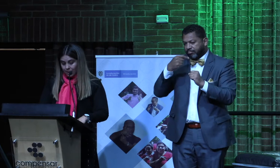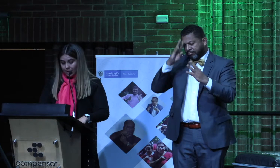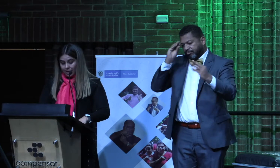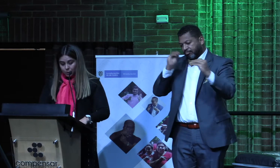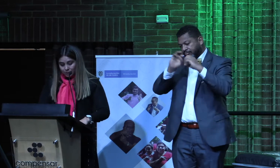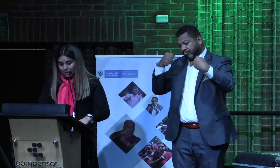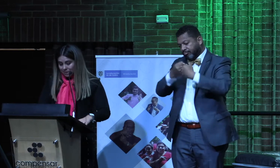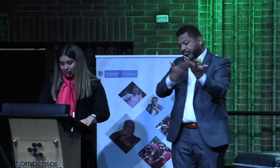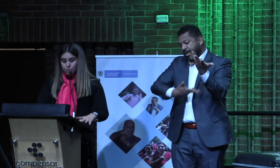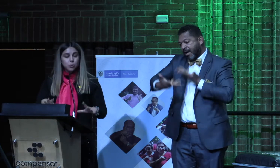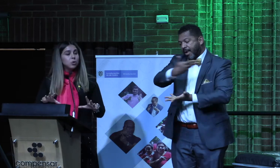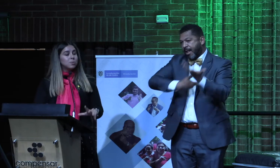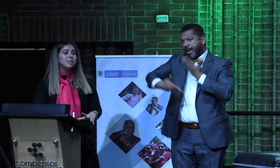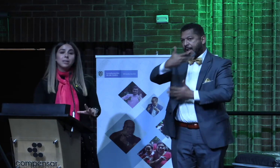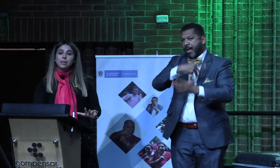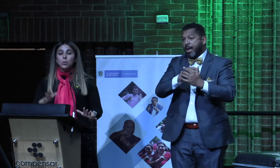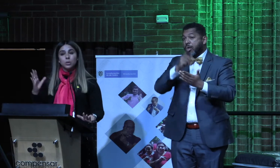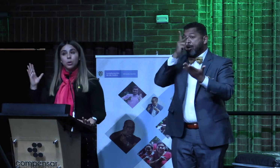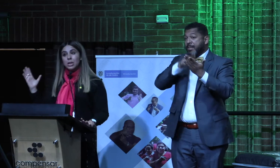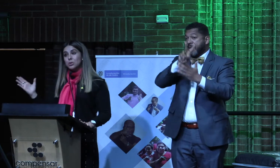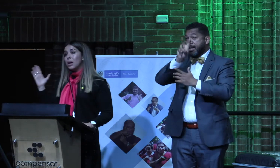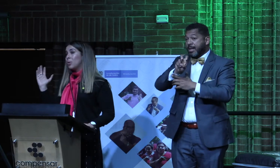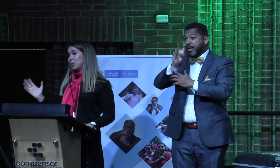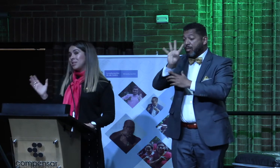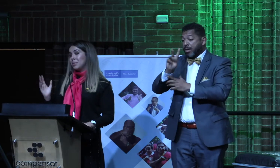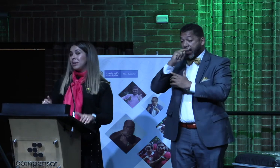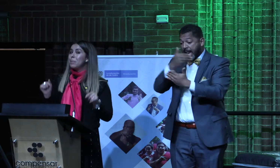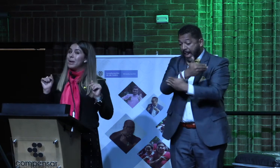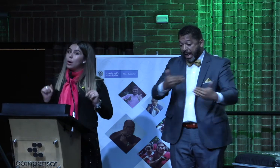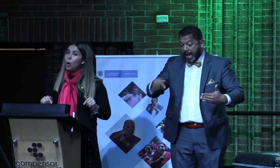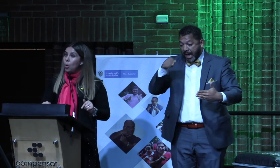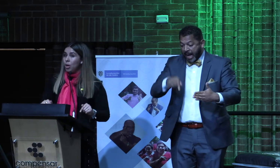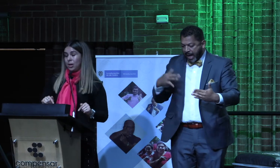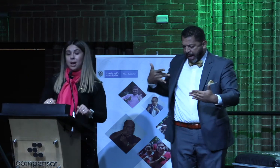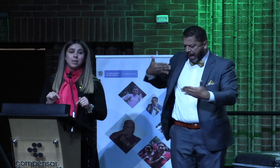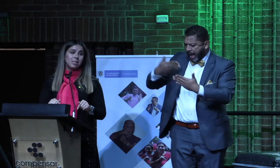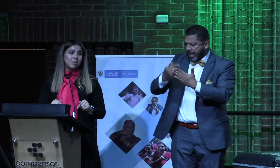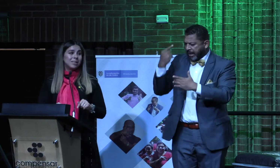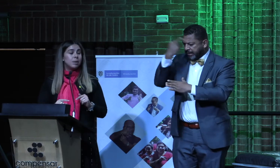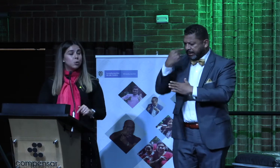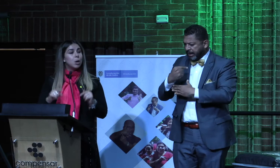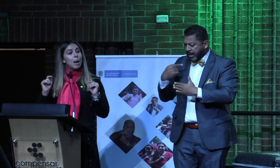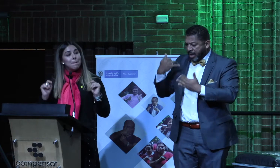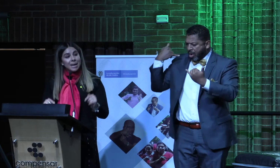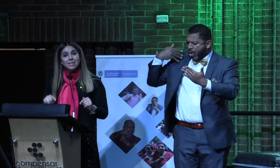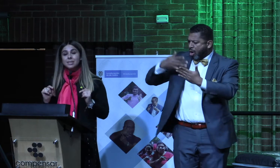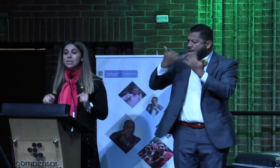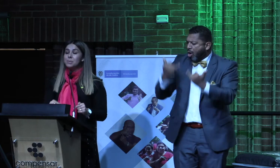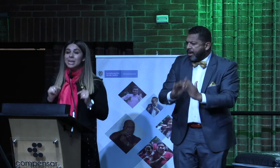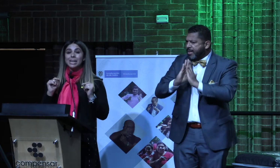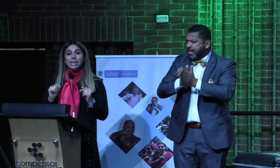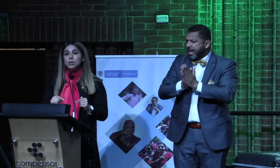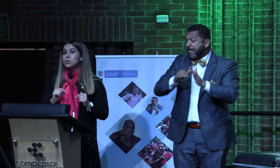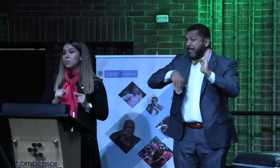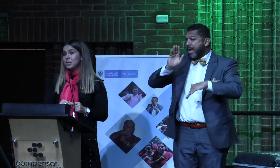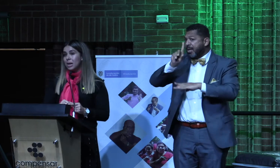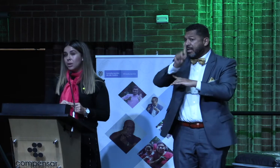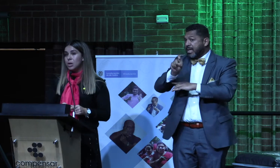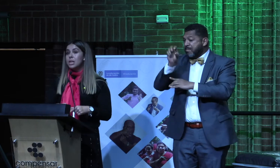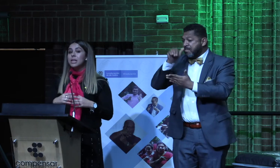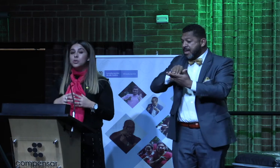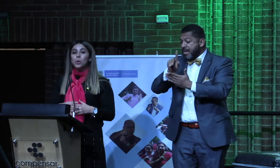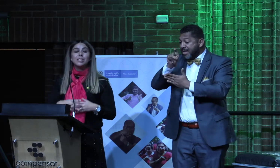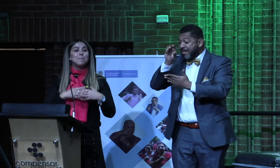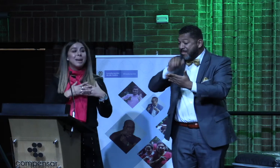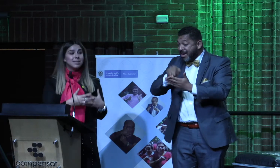Bogotá, en donde tamizamos 2.074 niños a corte de septiembre. Hoy, a diciembre, tenemos más de 6.000 niños